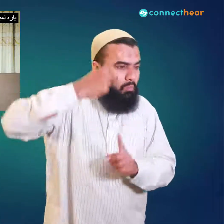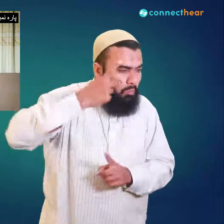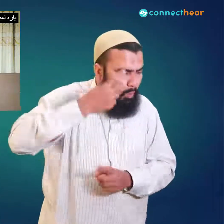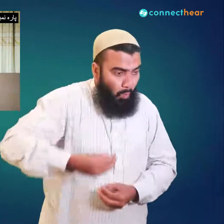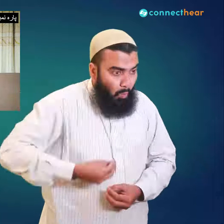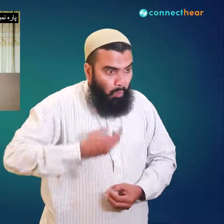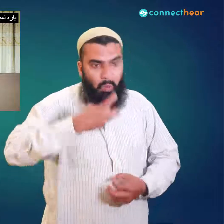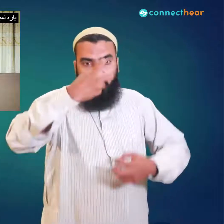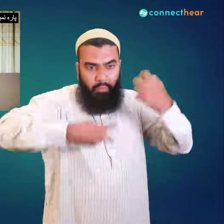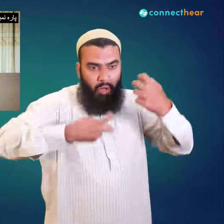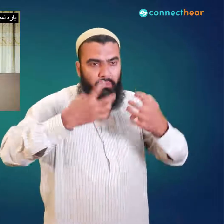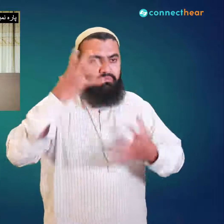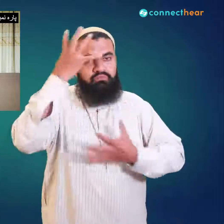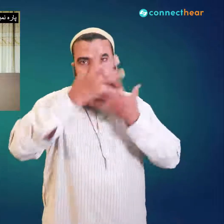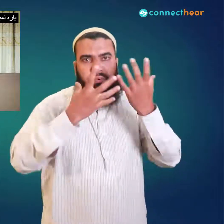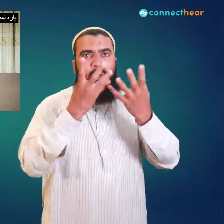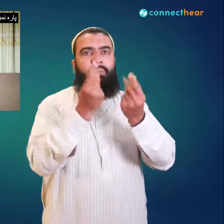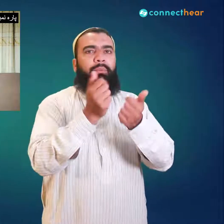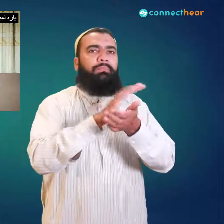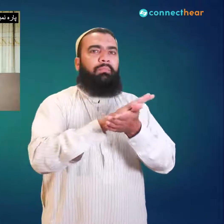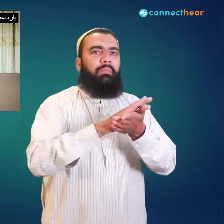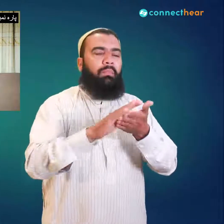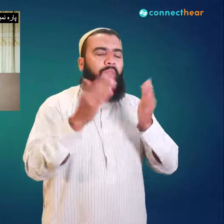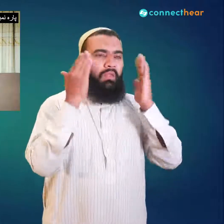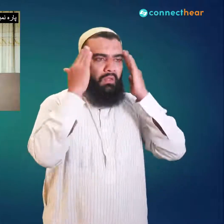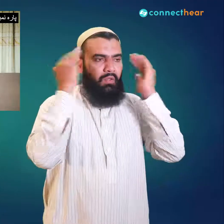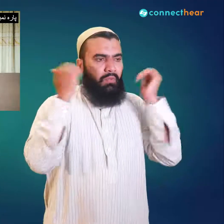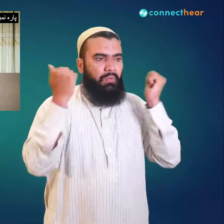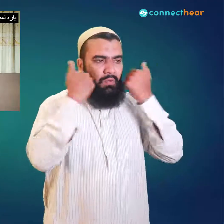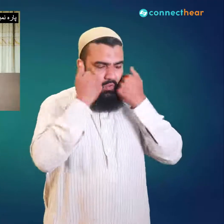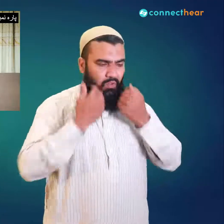اس صورت میں اللہ کا شکر ادا کرنا۔